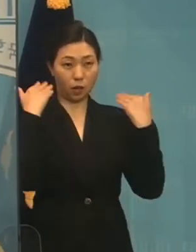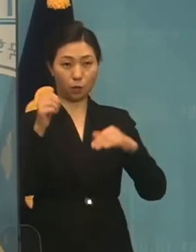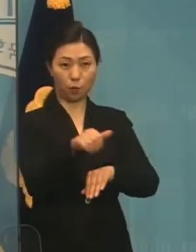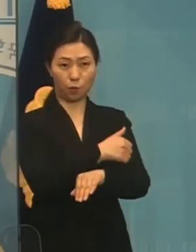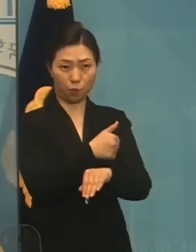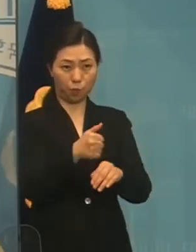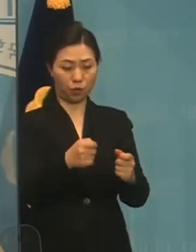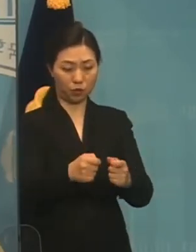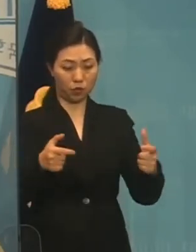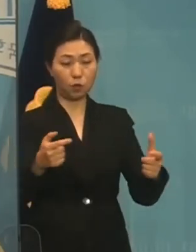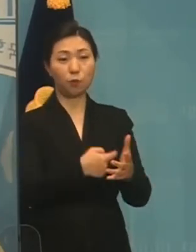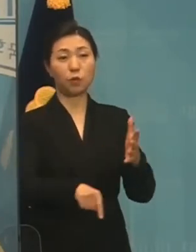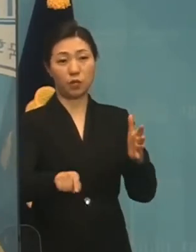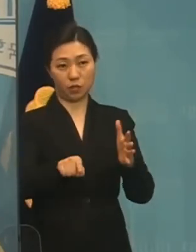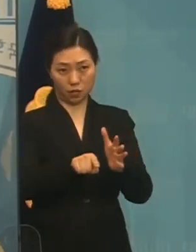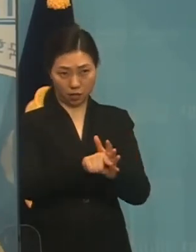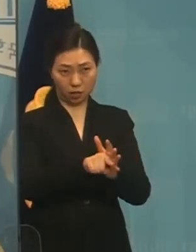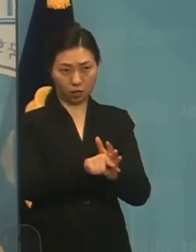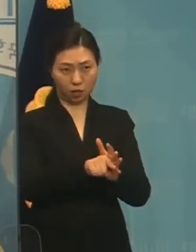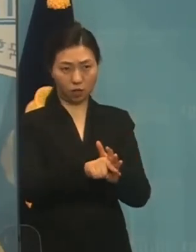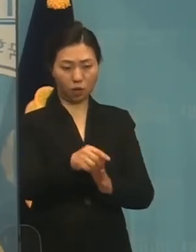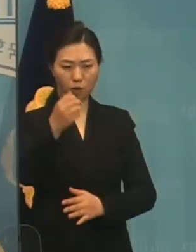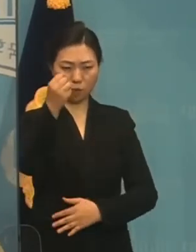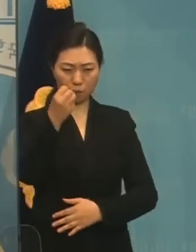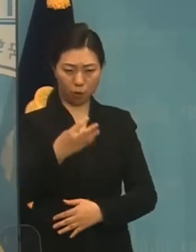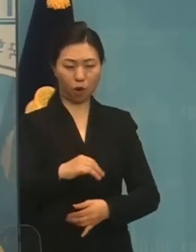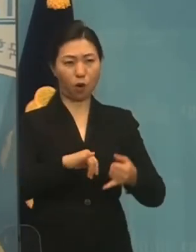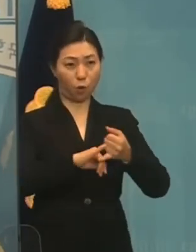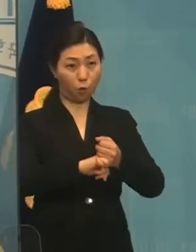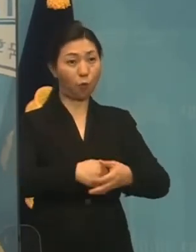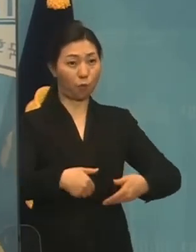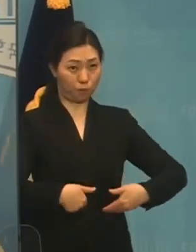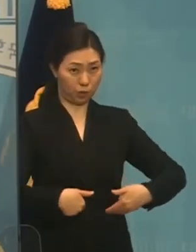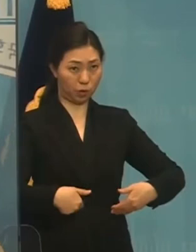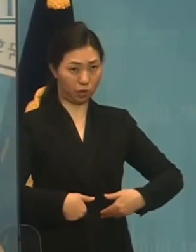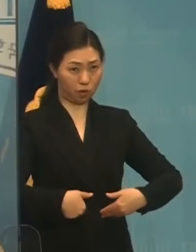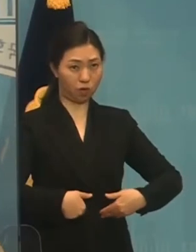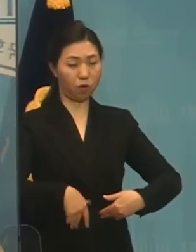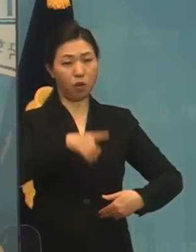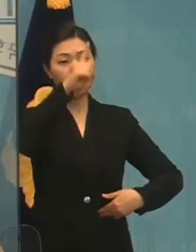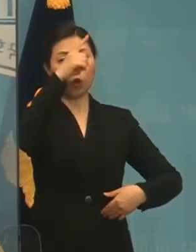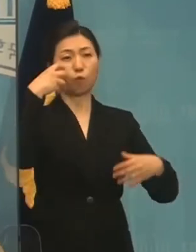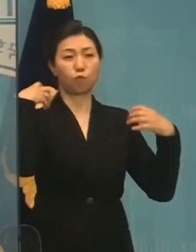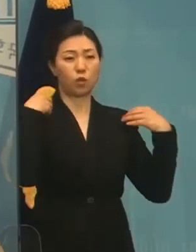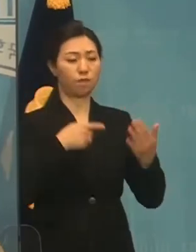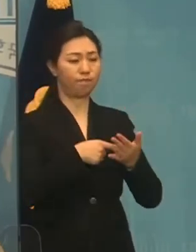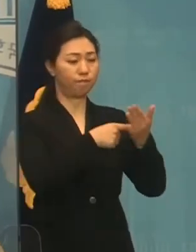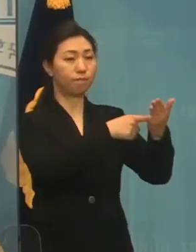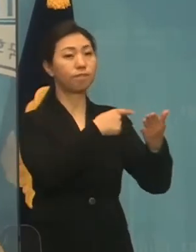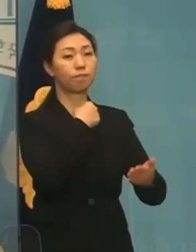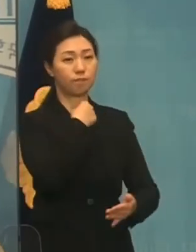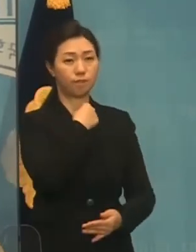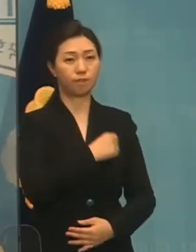확대를 위해서 몇 가지 꼭 필요한 조치를 정부에 촉구하고자 합니다.